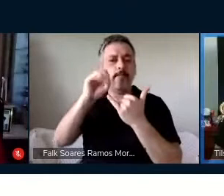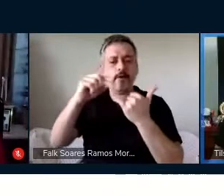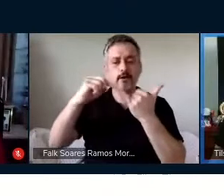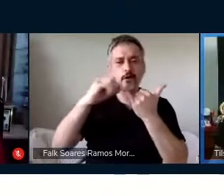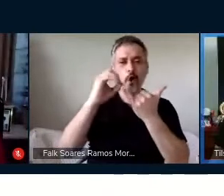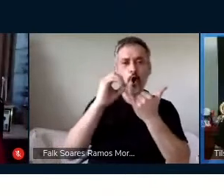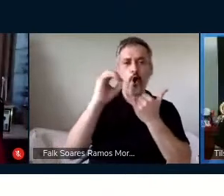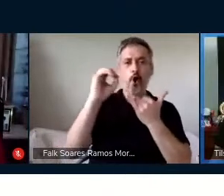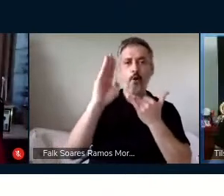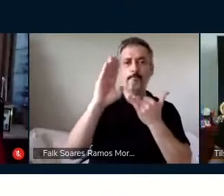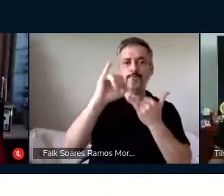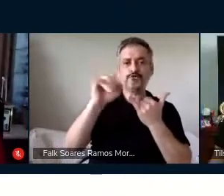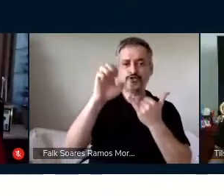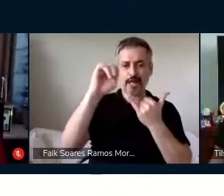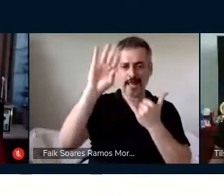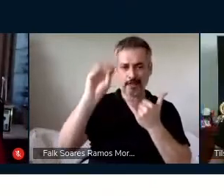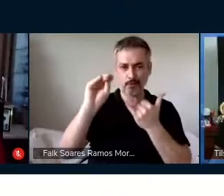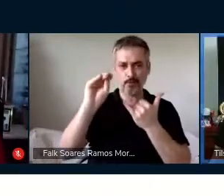verbo,